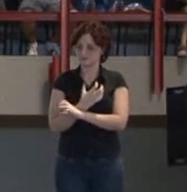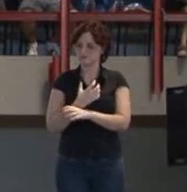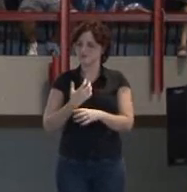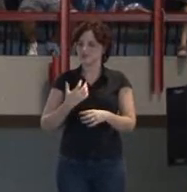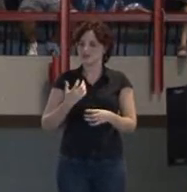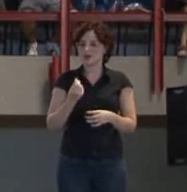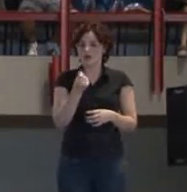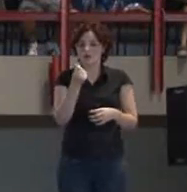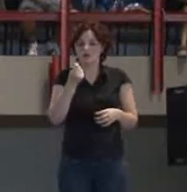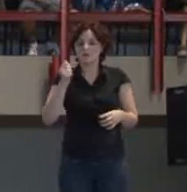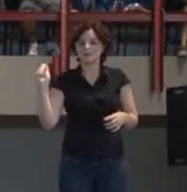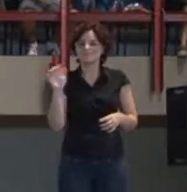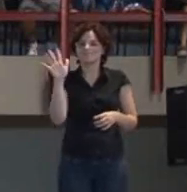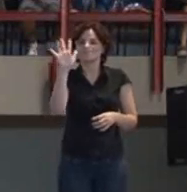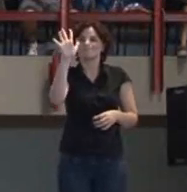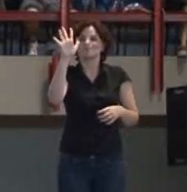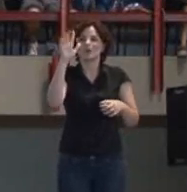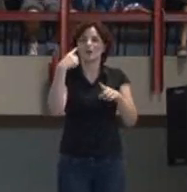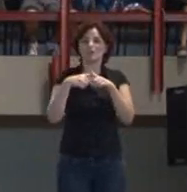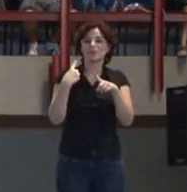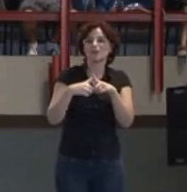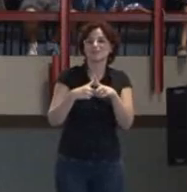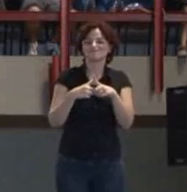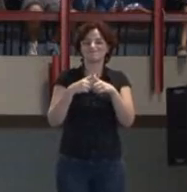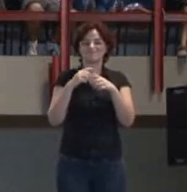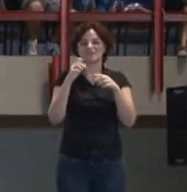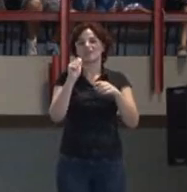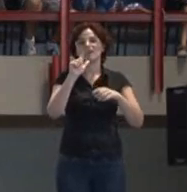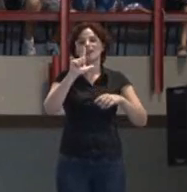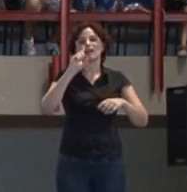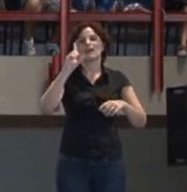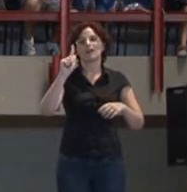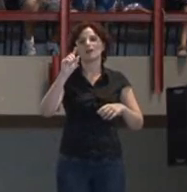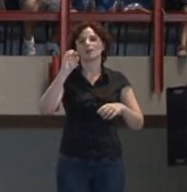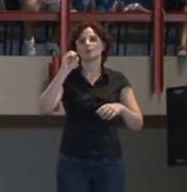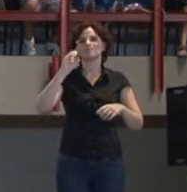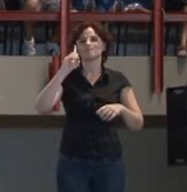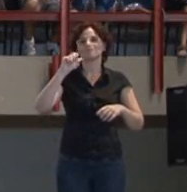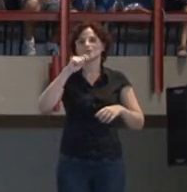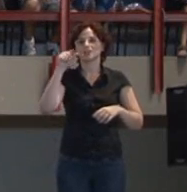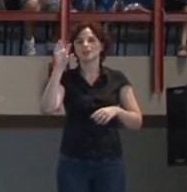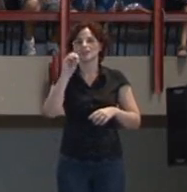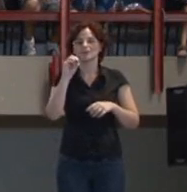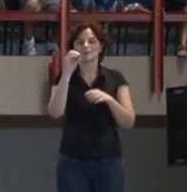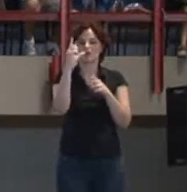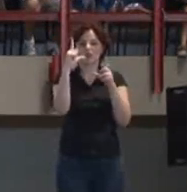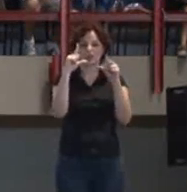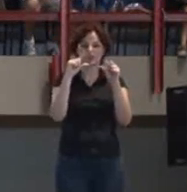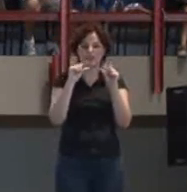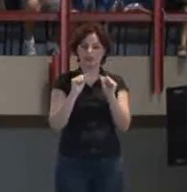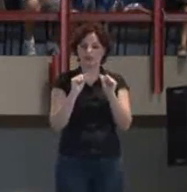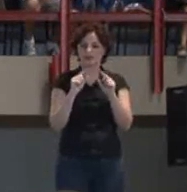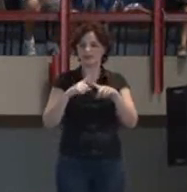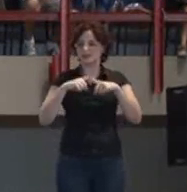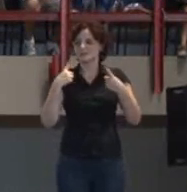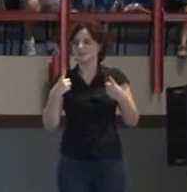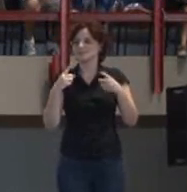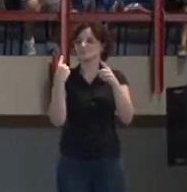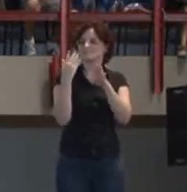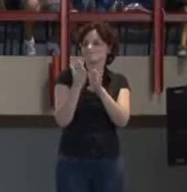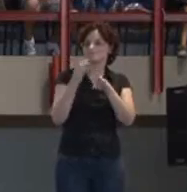algodão só que num país socialista os donos eram obrigados a arcar com prejuízo e vender no mesmo